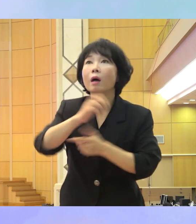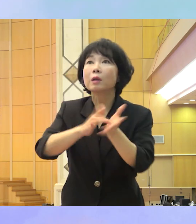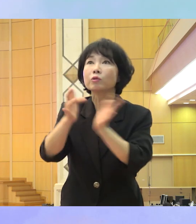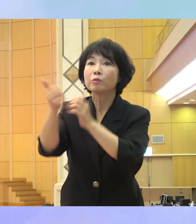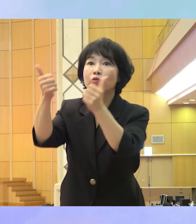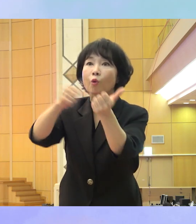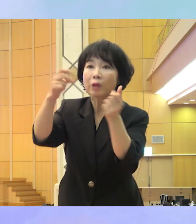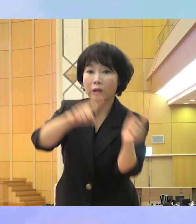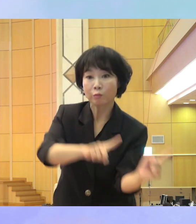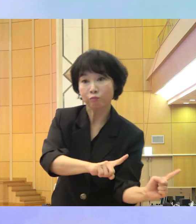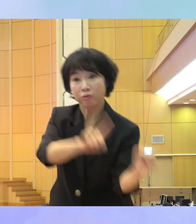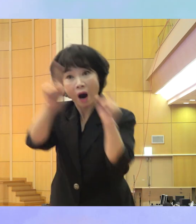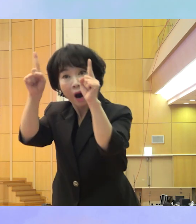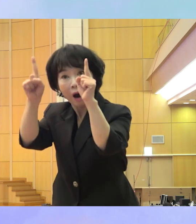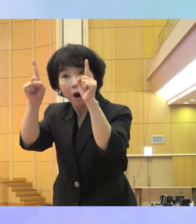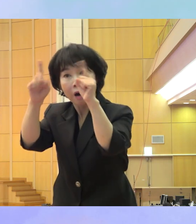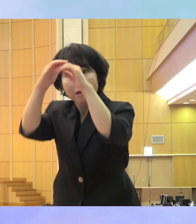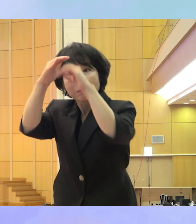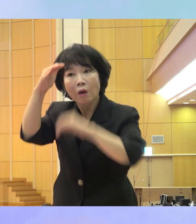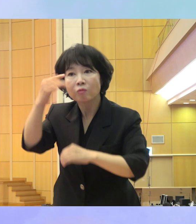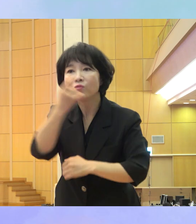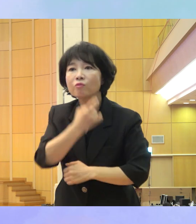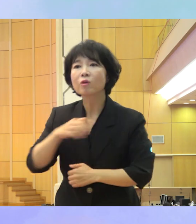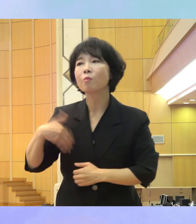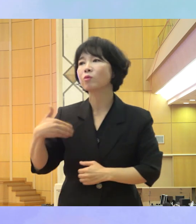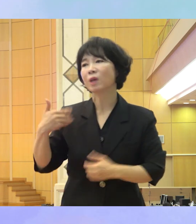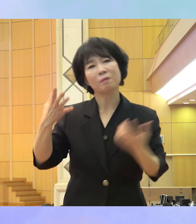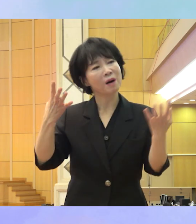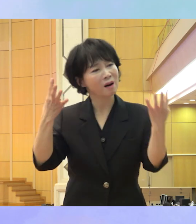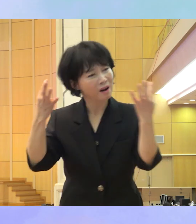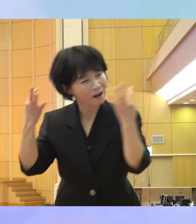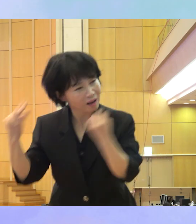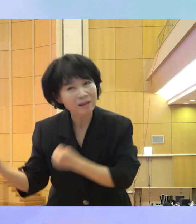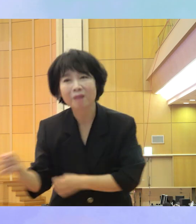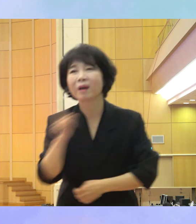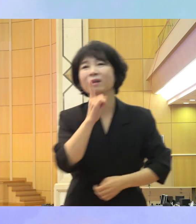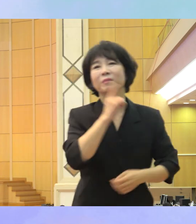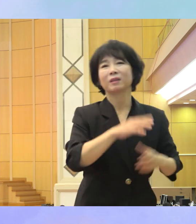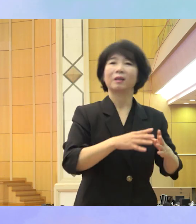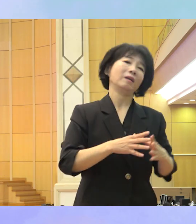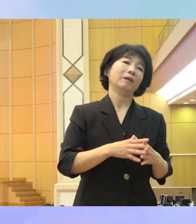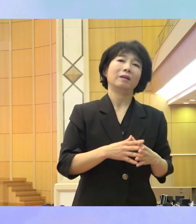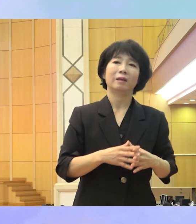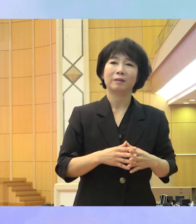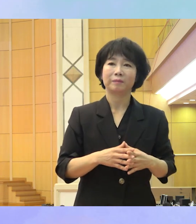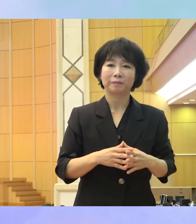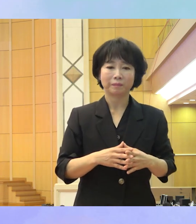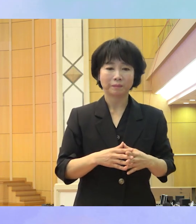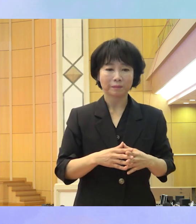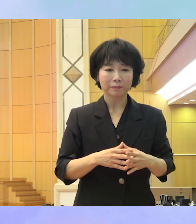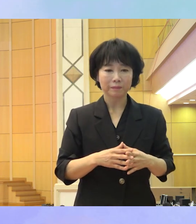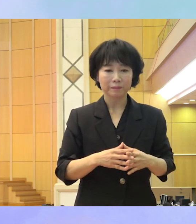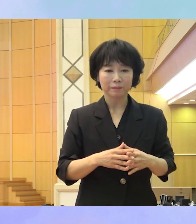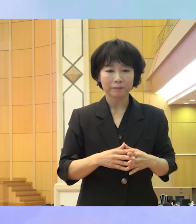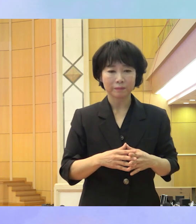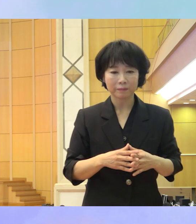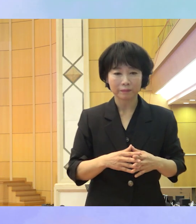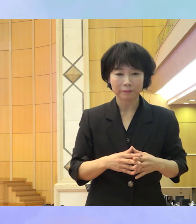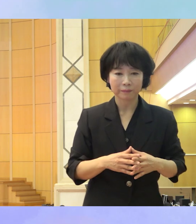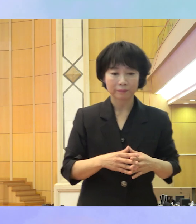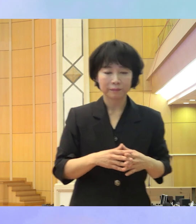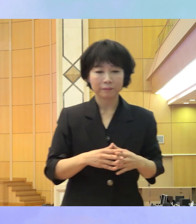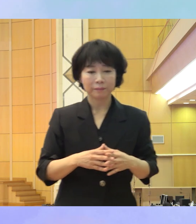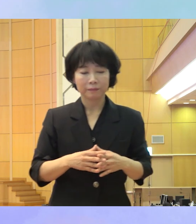거기에 예수님이 우리를 위해 죽었다가 3일 만에 살아날 것을 우리에게 예표로 예시로 알려준다는